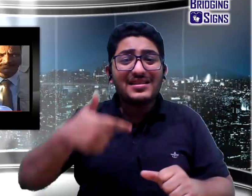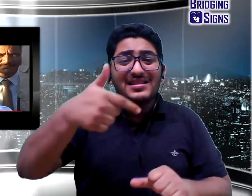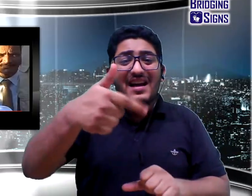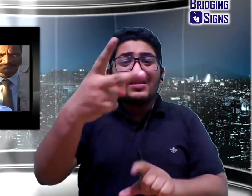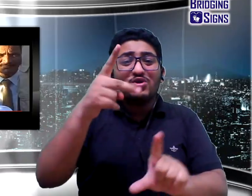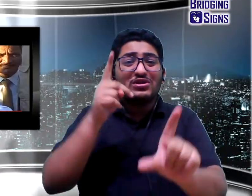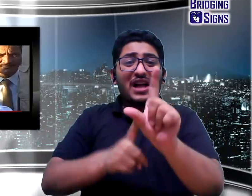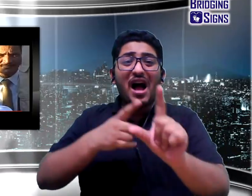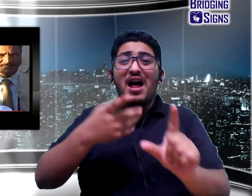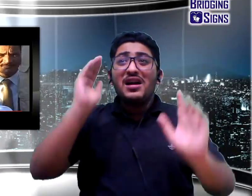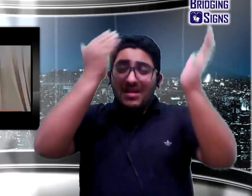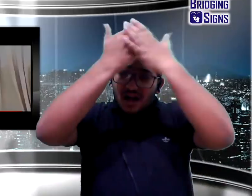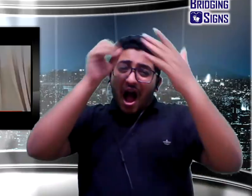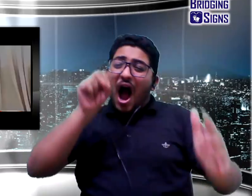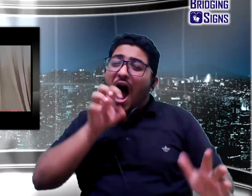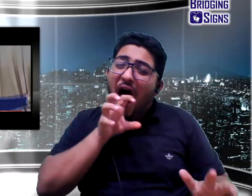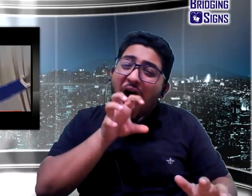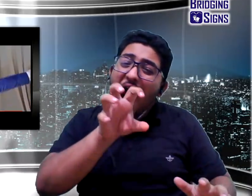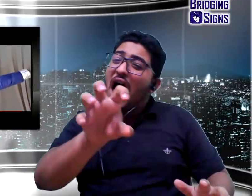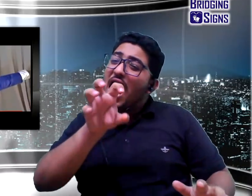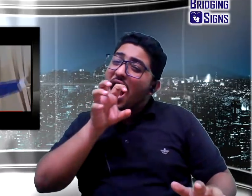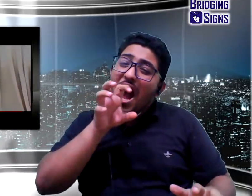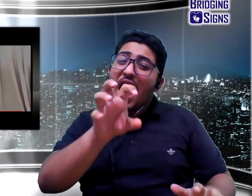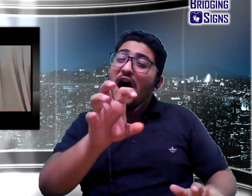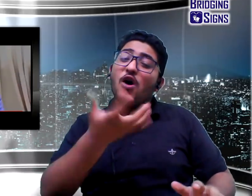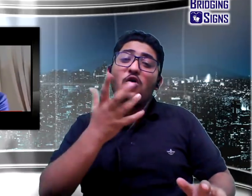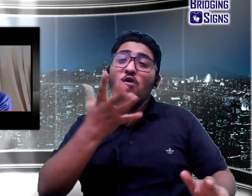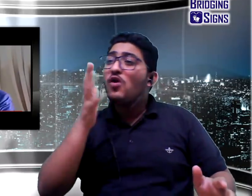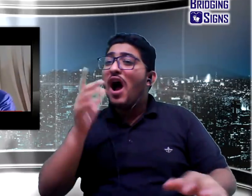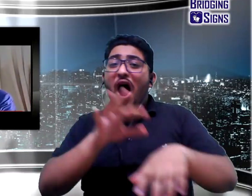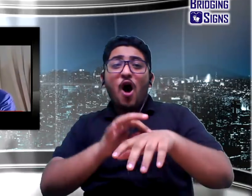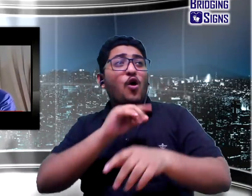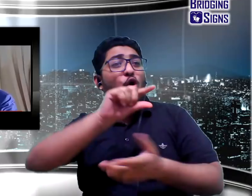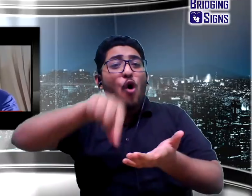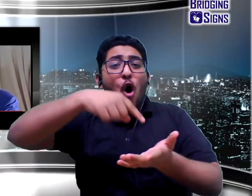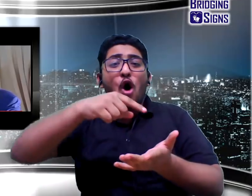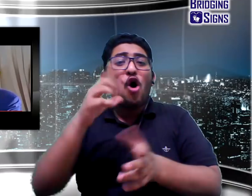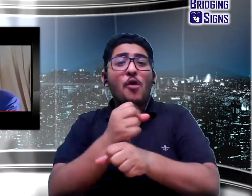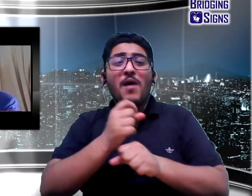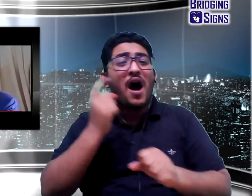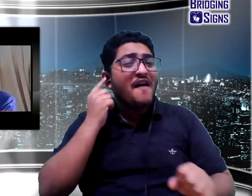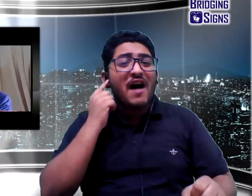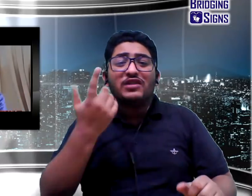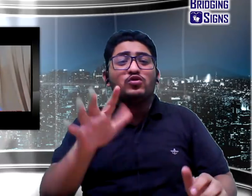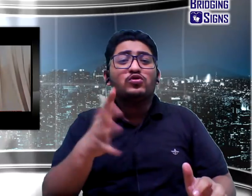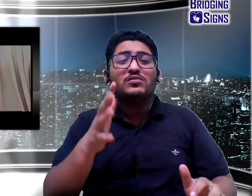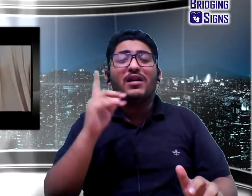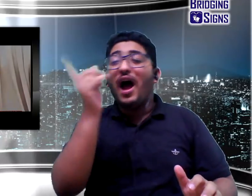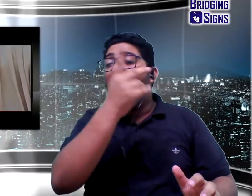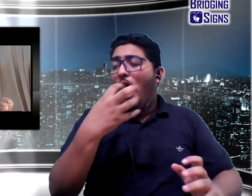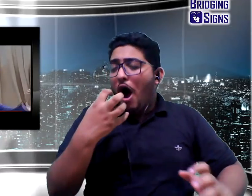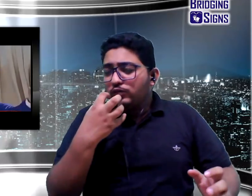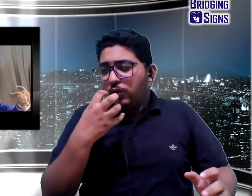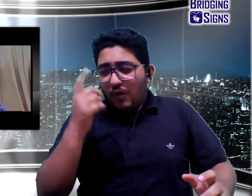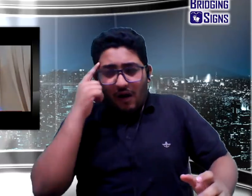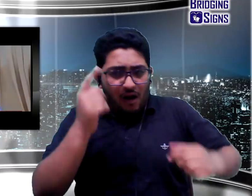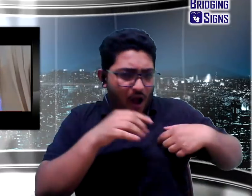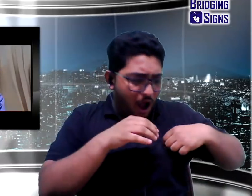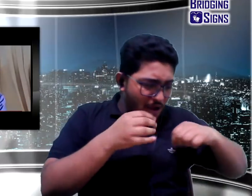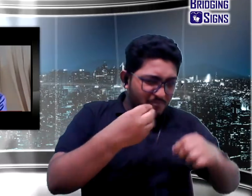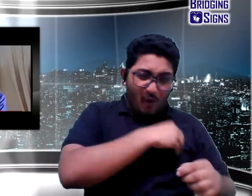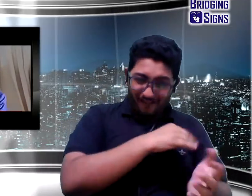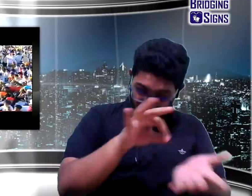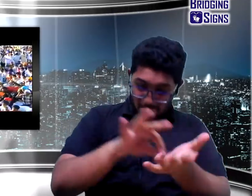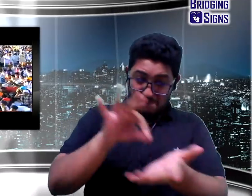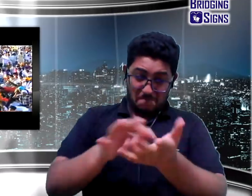72 ਸਾਲਾਂ ਦੇ ਵਿੱਚ ਸਿੱਖਾਂ ਦੀ ਆਵਾਜ਼ ਕਿਸੇ ਨੇ ਨਹੀਂ ਸੁਣੀ, ਸਾਡੀ ਕੌਮ ਦੀ ਆਵਾਜ਼ ਕਿਸੇ ਨੇ ਨਹੀਂ ਸੁਣੀ। ਹਰ ਬੰਦਾ ਤੋਲਦਾ ਰਿਹਾ ਤਕੜੀ 'ਚ, ਫਾਇਦਾ ਨੁਕਸਾਨ